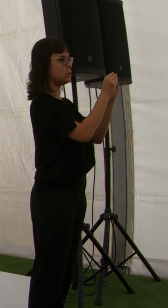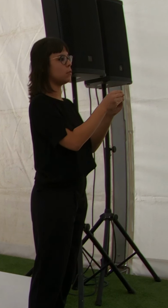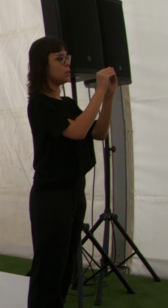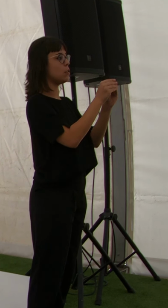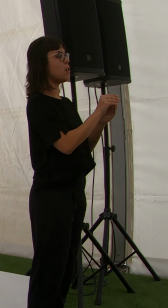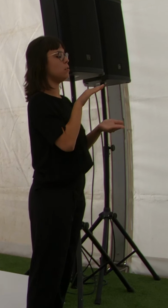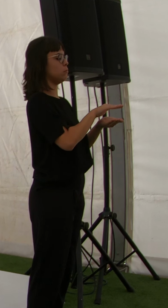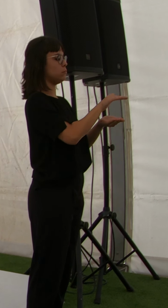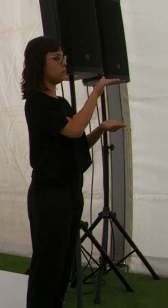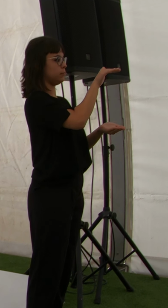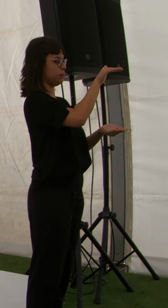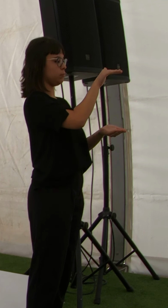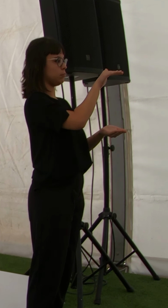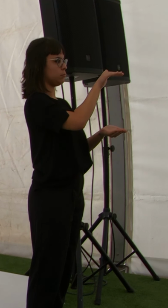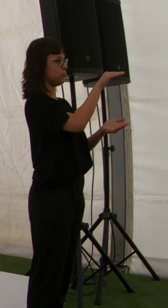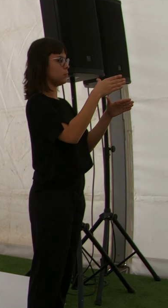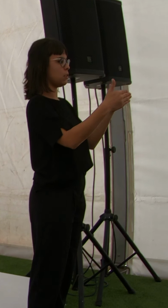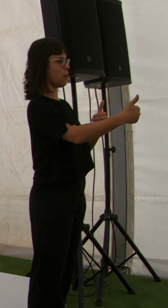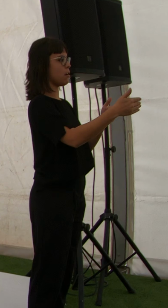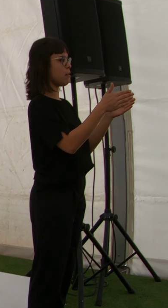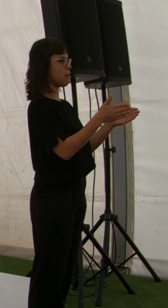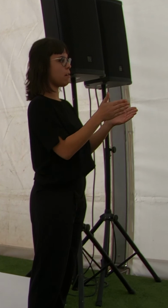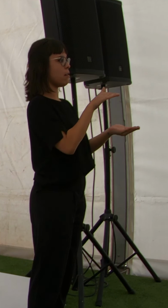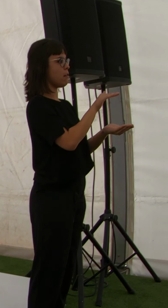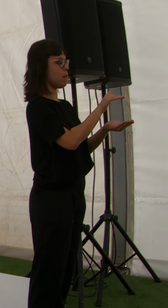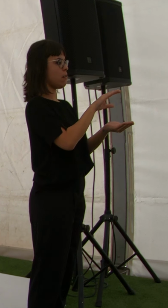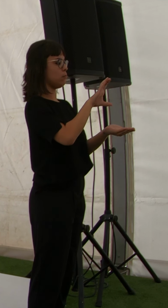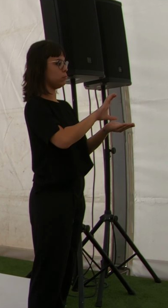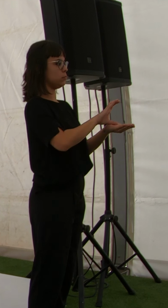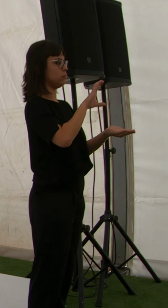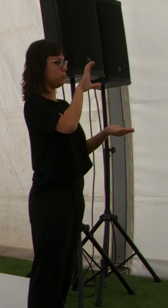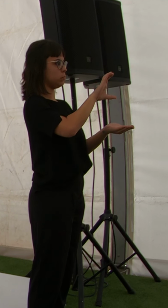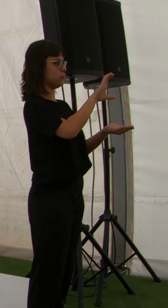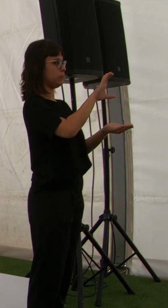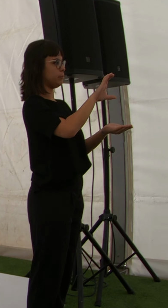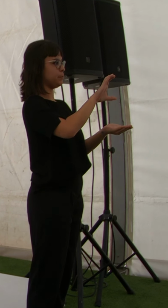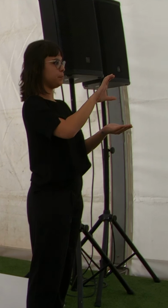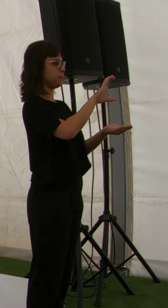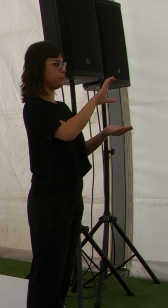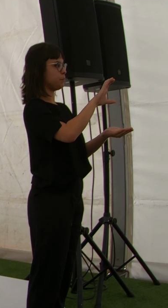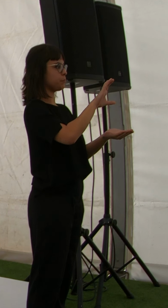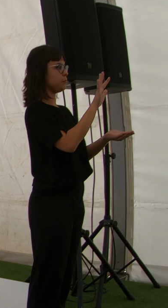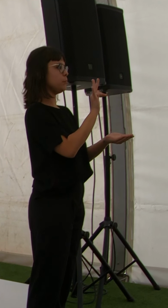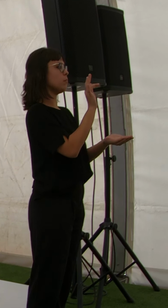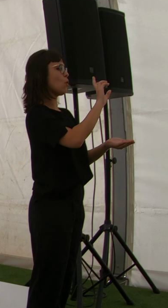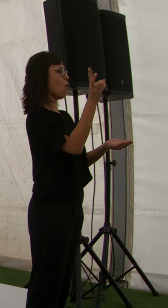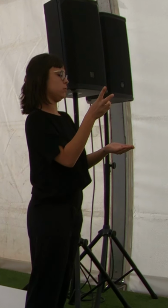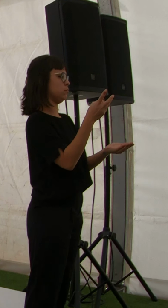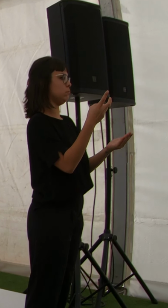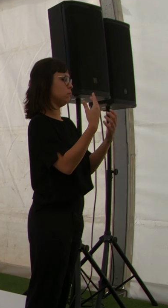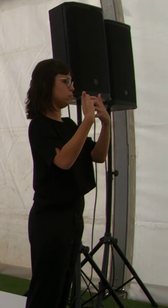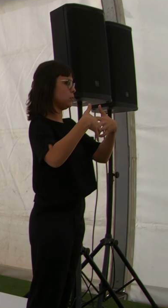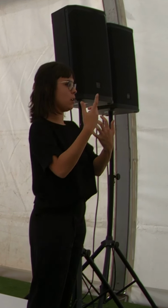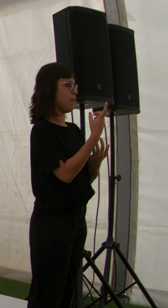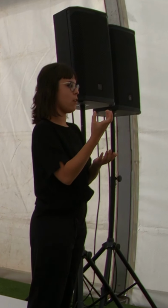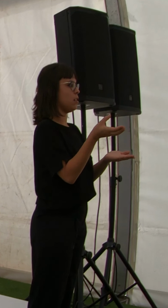hacer módulos y organizando esos módulos dentro de cofres de batería, junto con el resto de las cosas que necesita la batería para funcionar, como